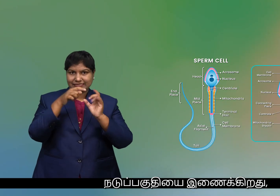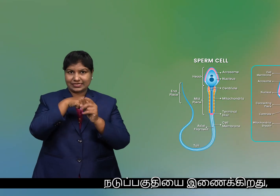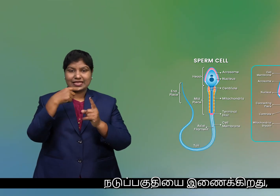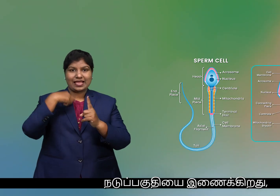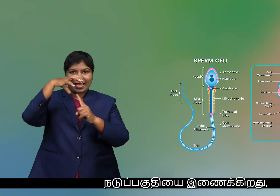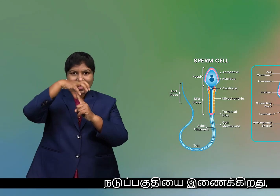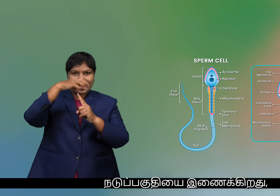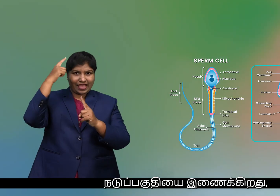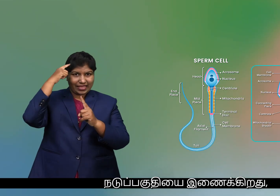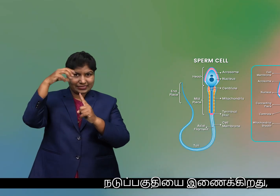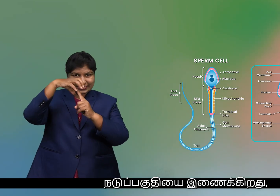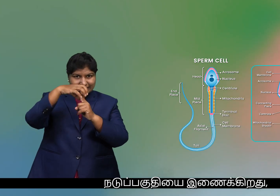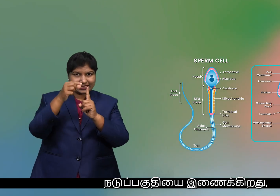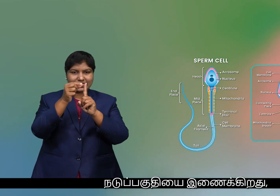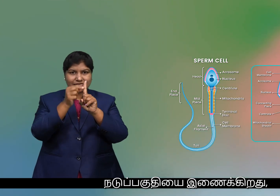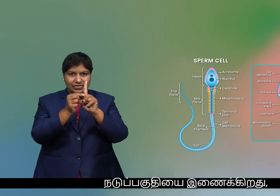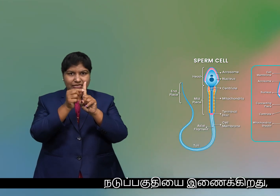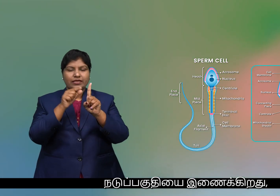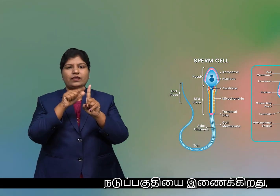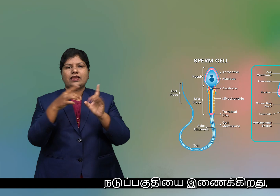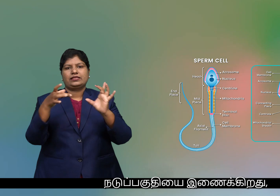நடுப்பகுதியை இணைக்கிறது.